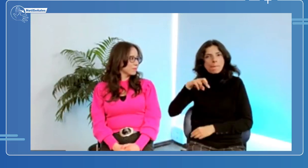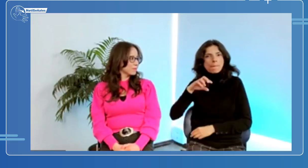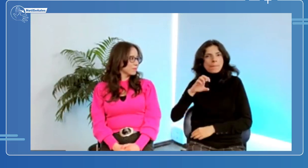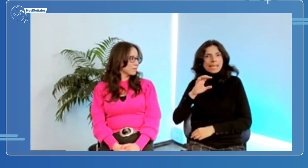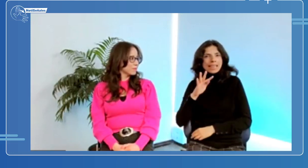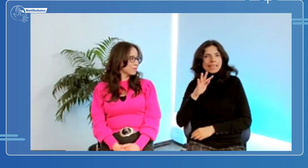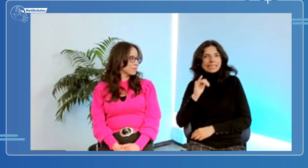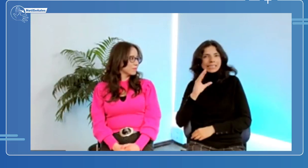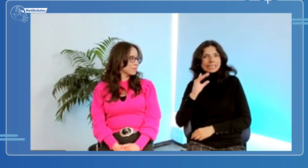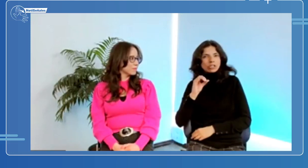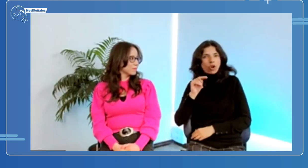menú